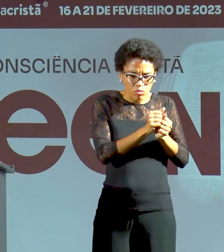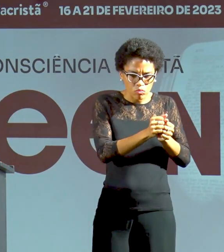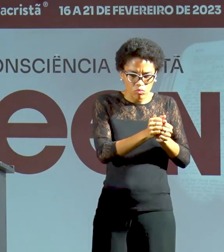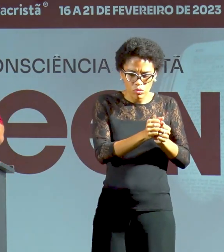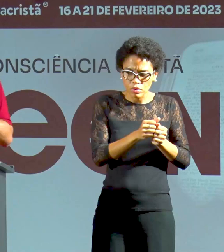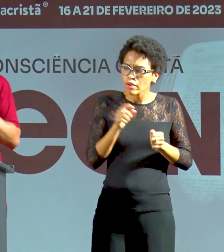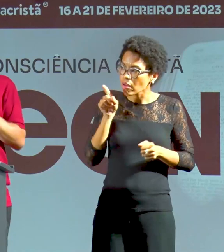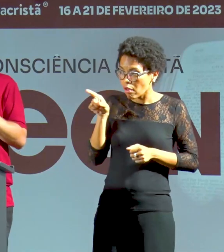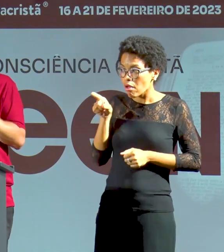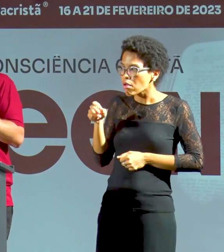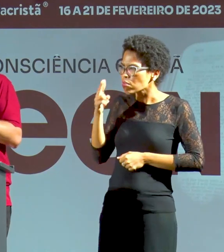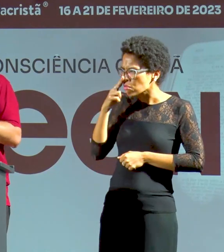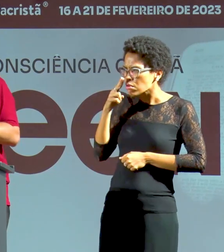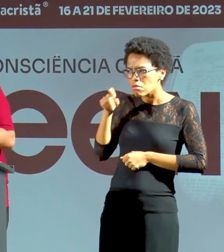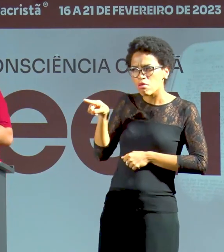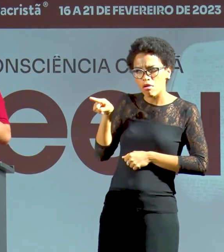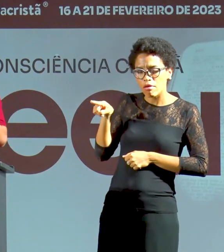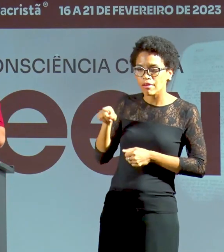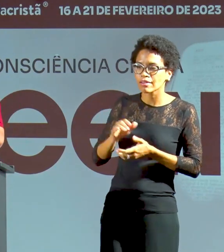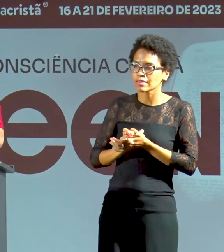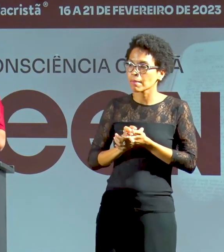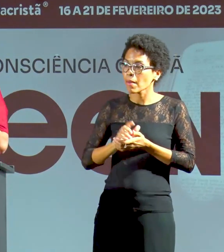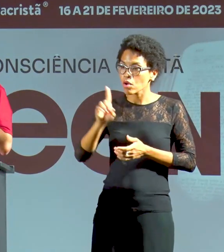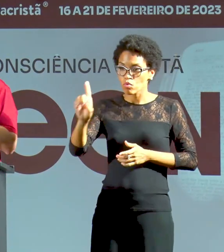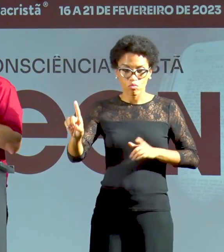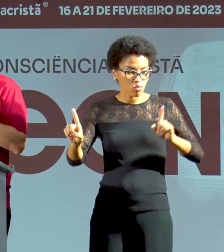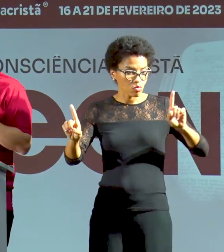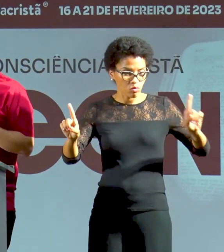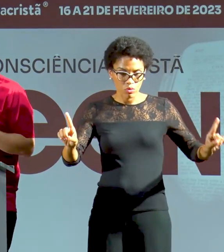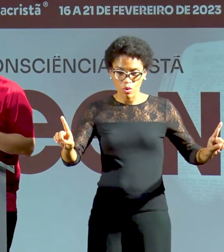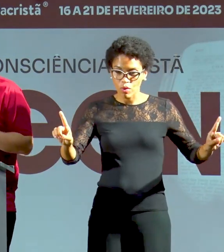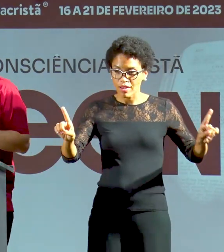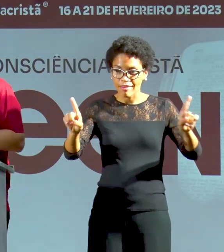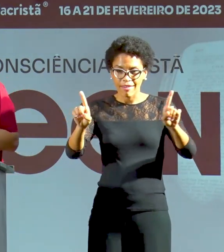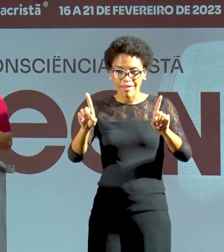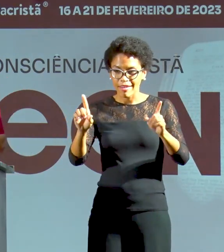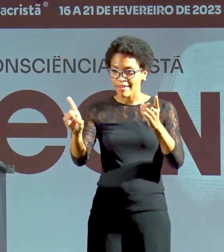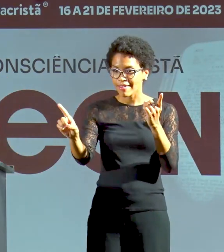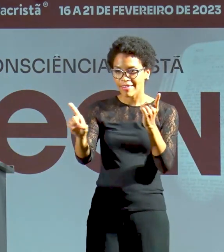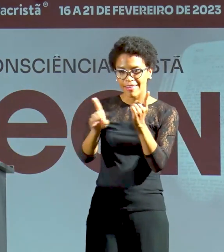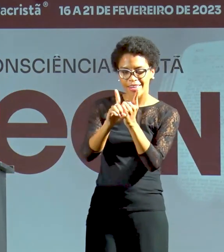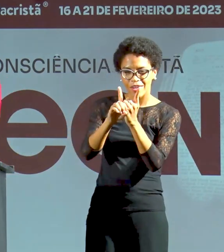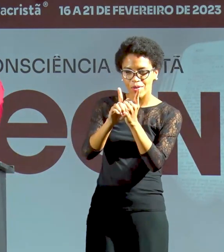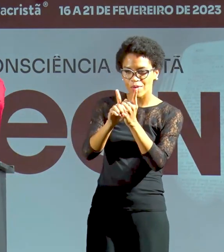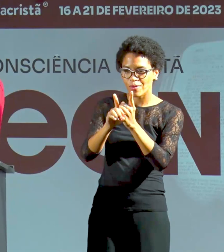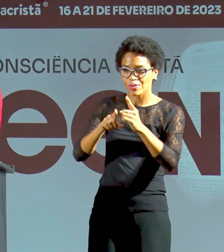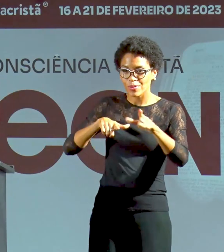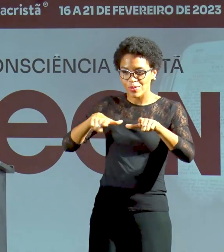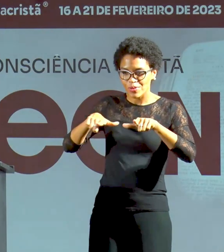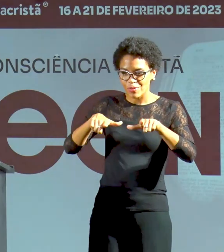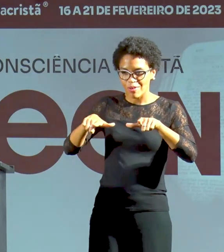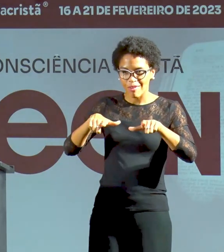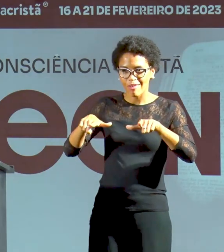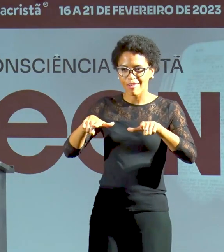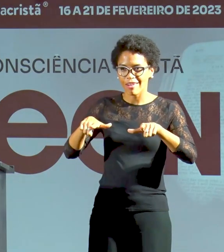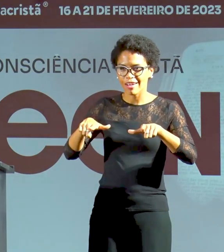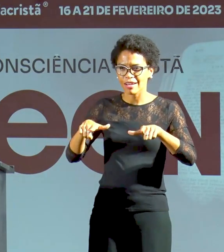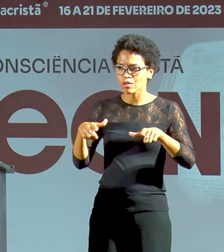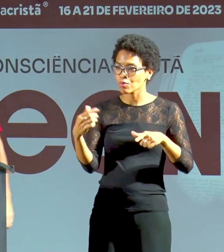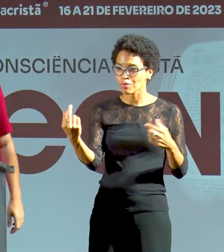eles vão se encontrar aonde no lugar de trabalho eles eram iguais deixa eu dizer para você uma